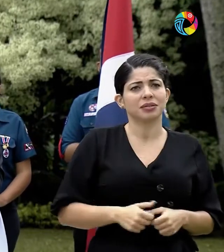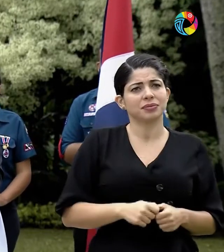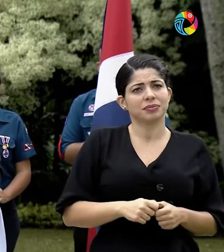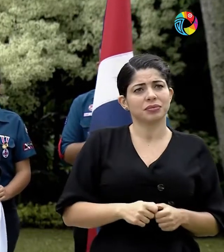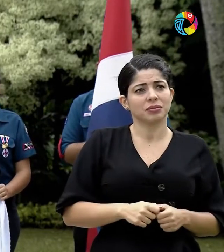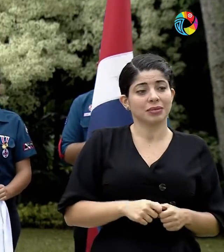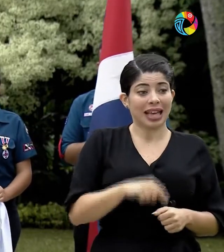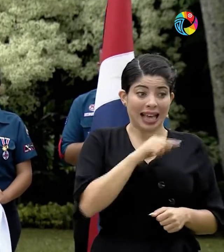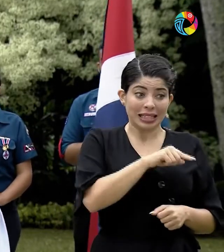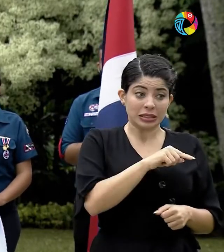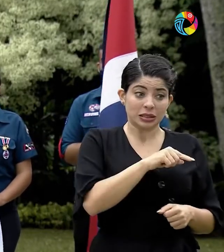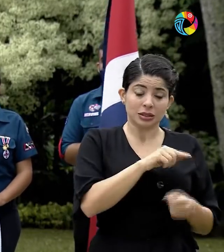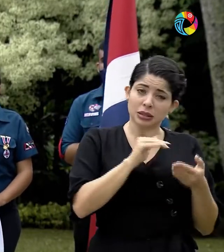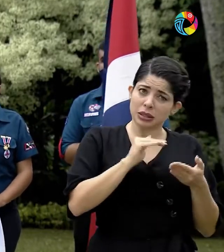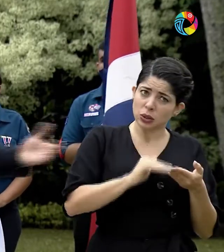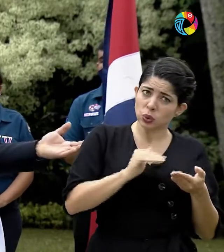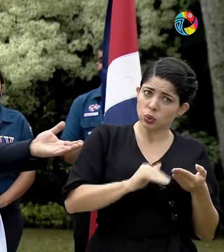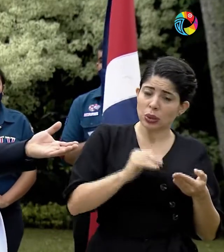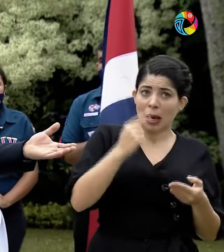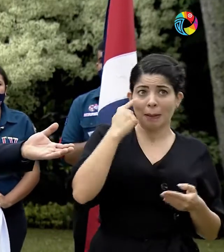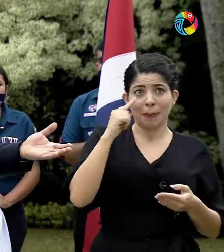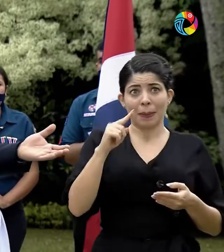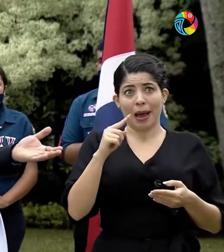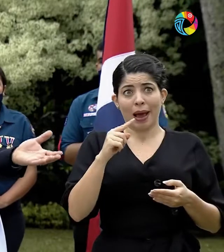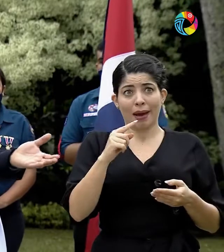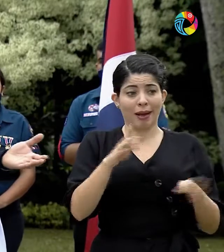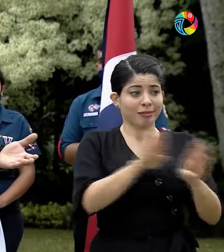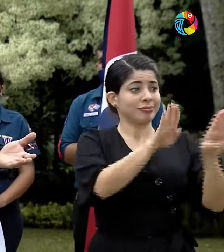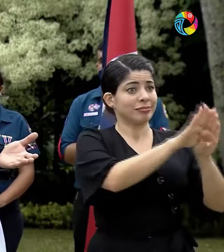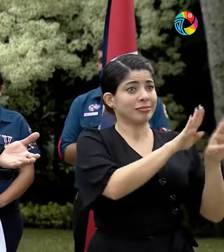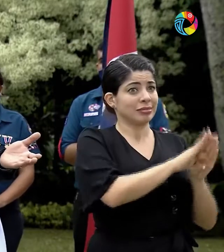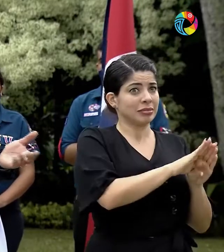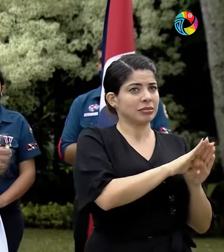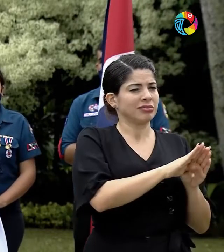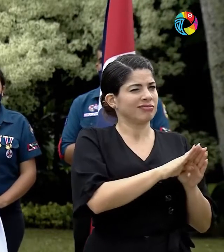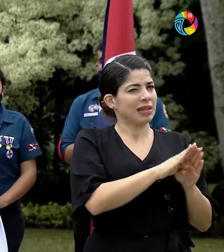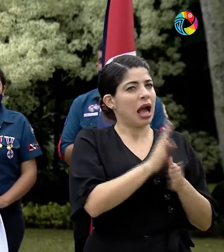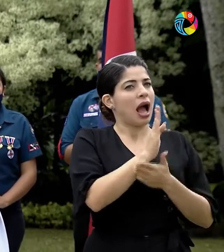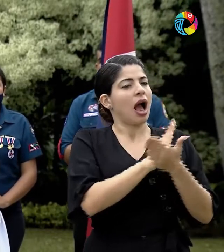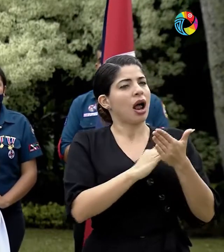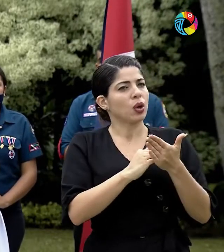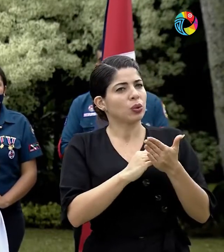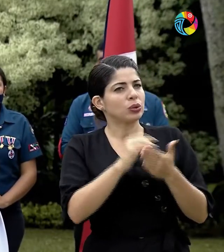¿Eso da excusa para que lo desmantelemos? Algunos sí.